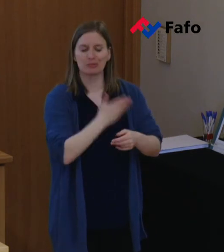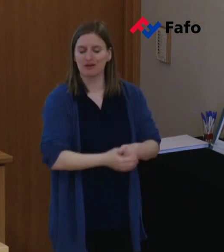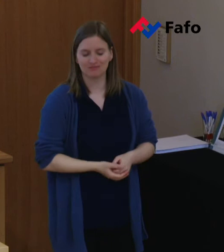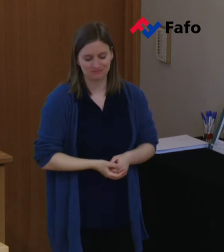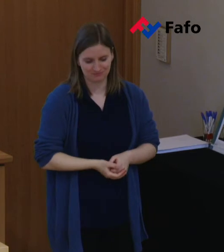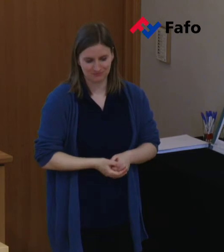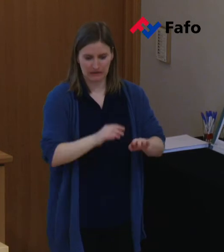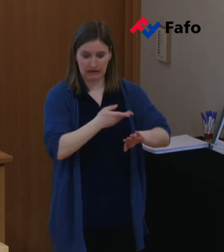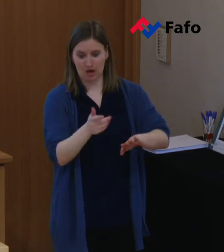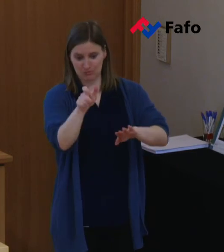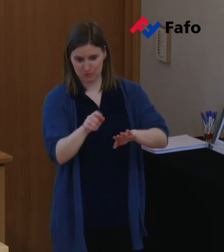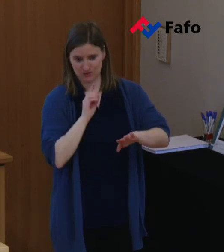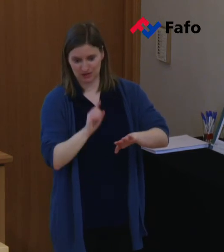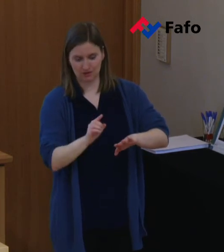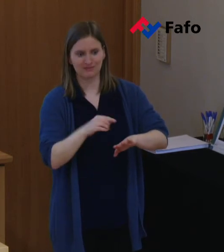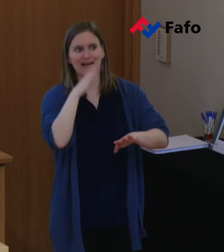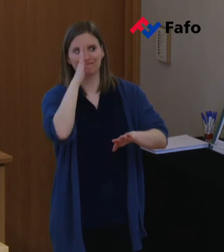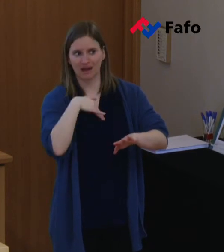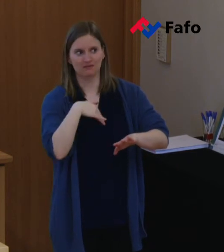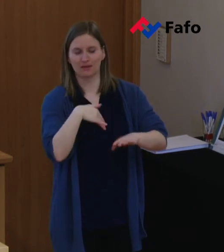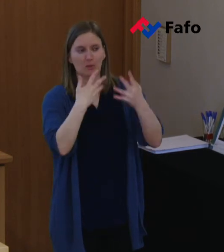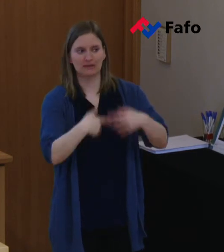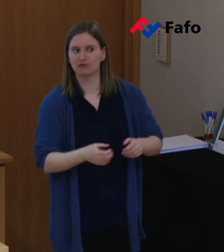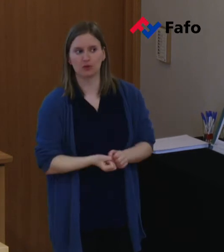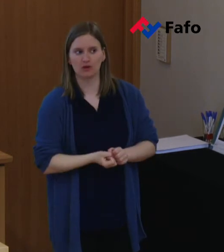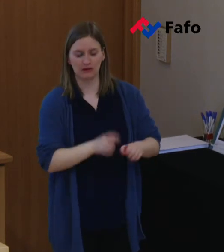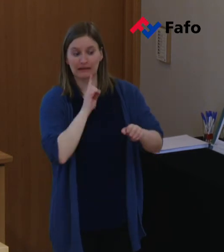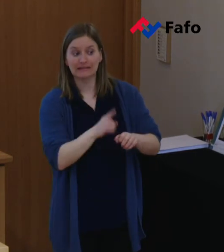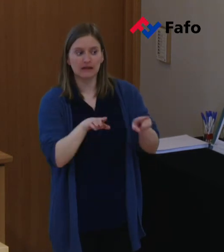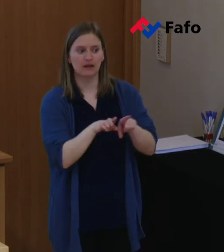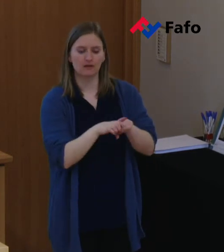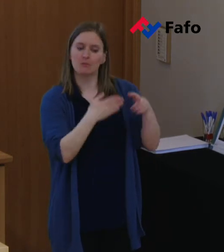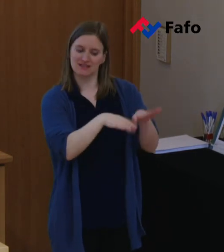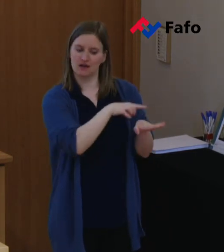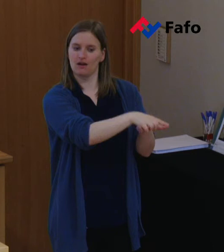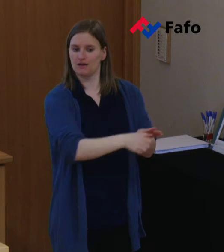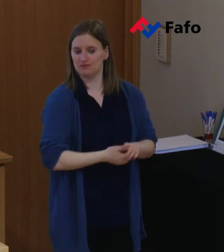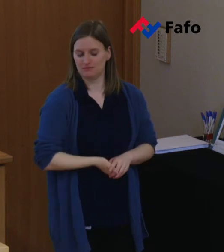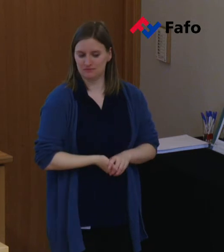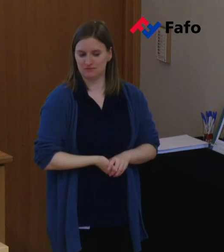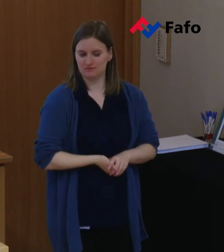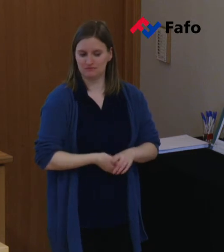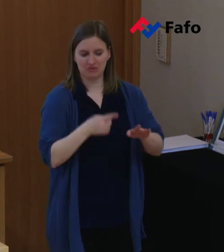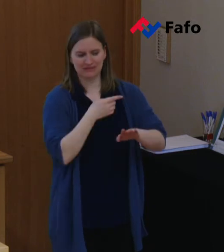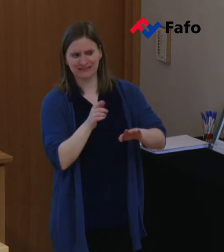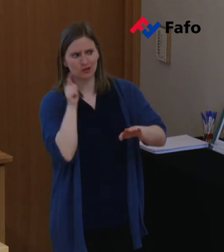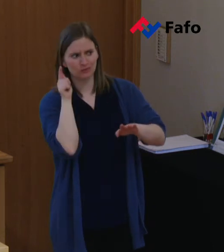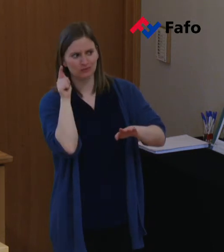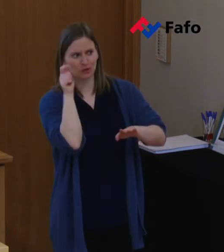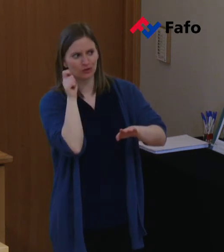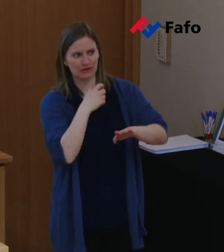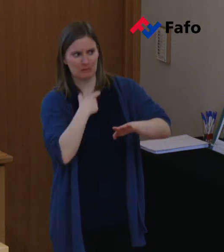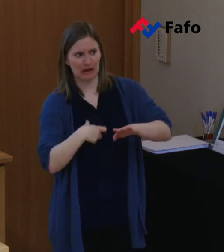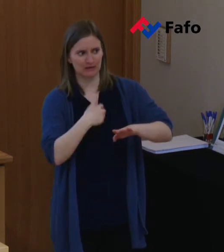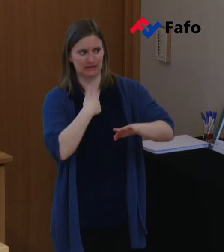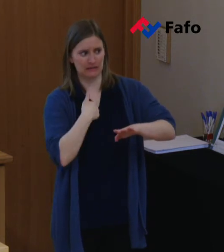En annen som sier, jeg visste jo at det ikke kom til å gå. Jeg sa det, og likevel ble jeg plassert der. De må jo lytte til meg, det jo meg som skal bo der,